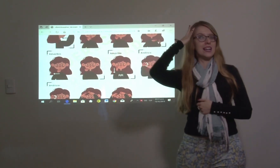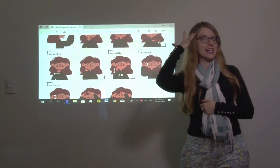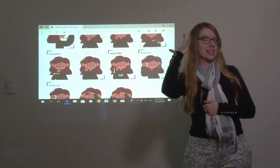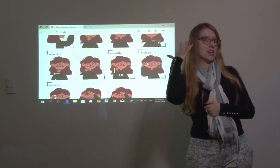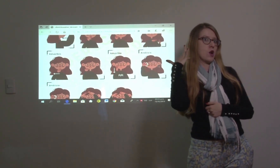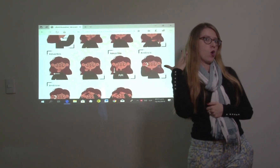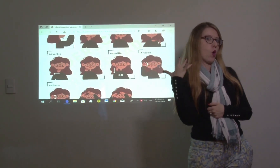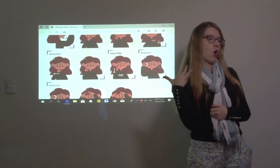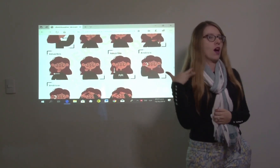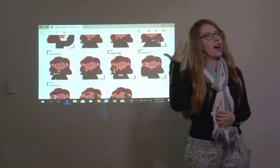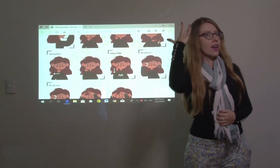Amarillo.